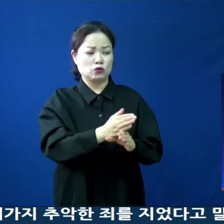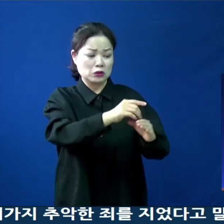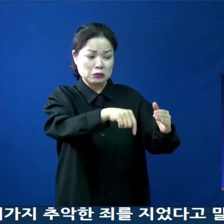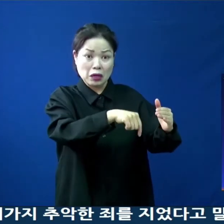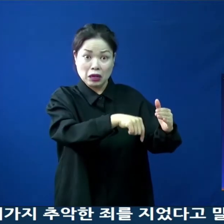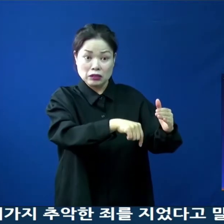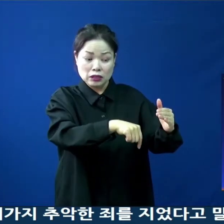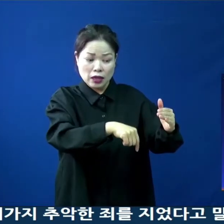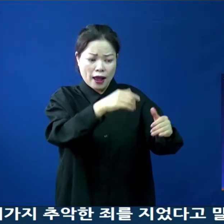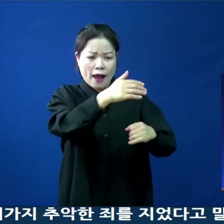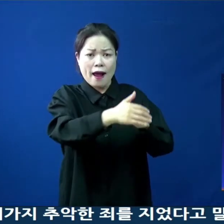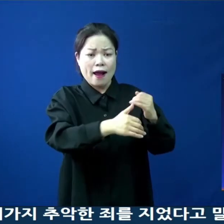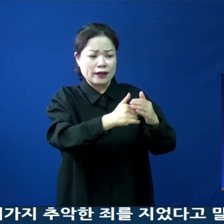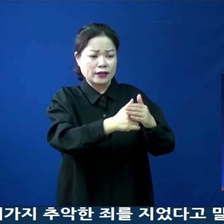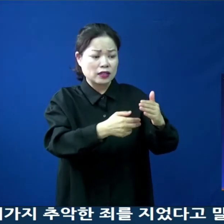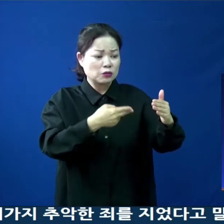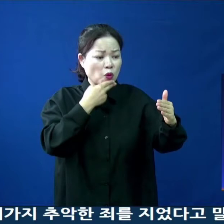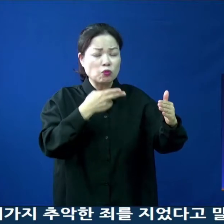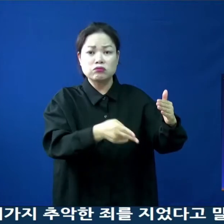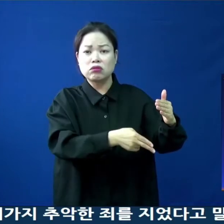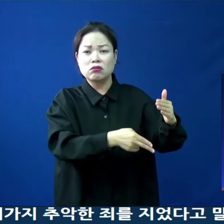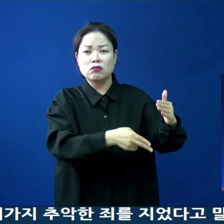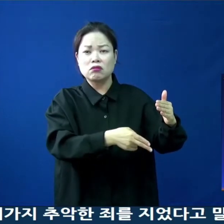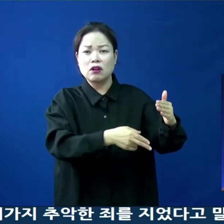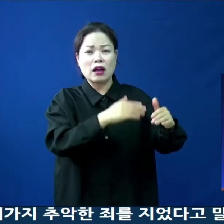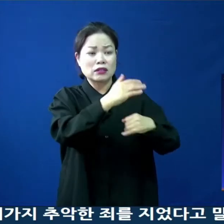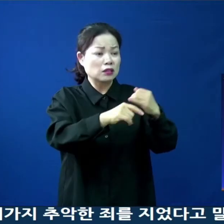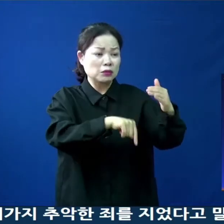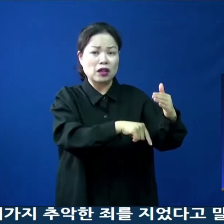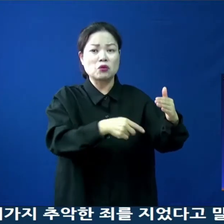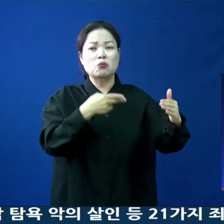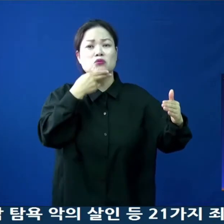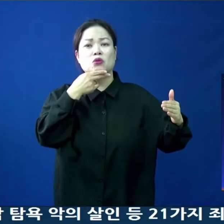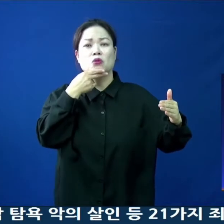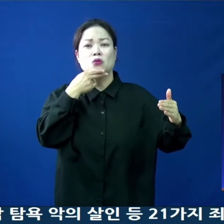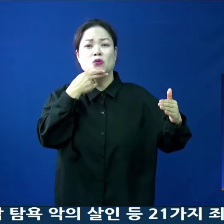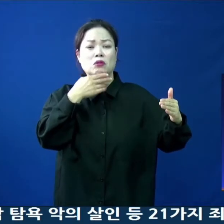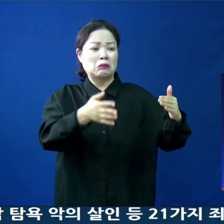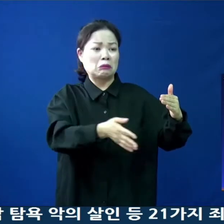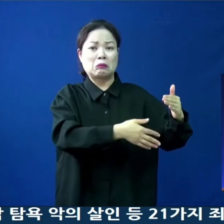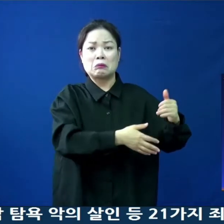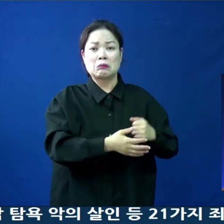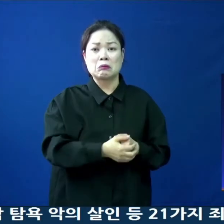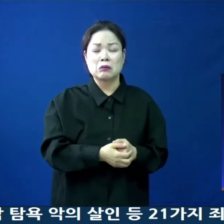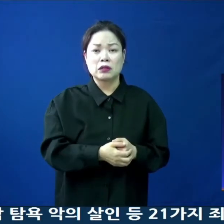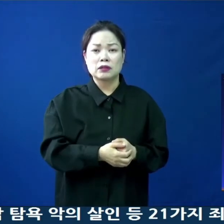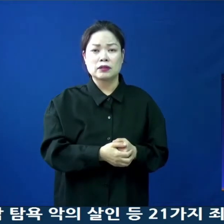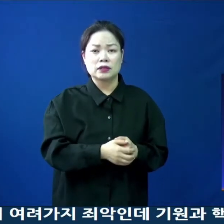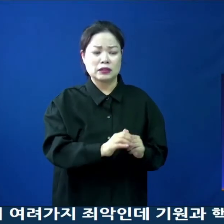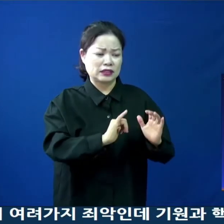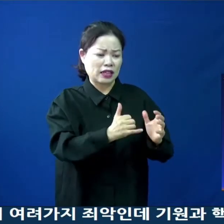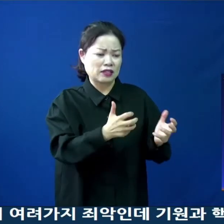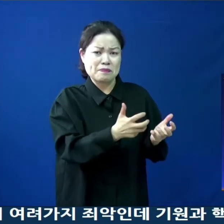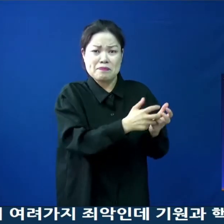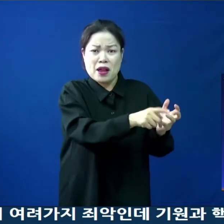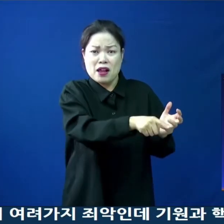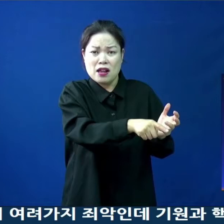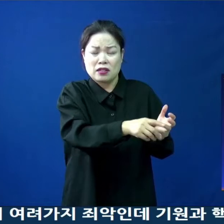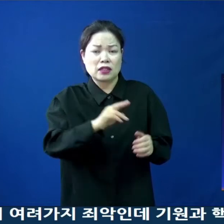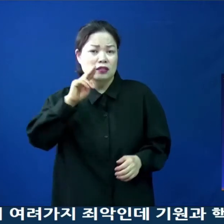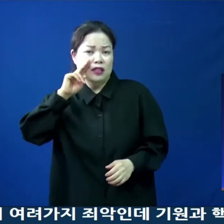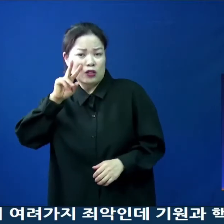가운데 하나님 없음이라는 것이죠. 이것이 사도 바울이 우리 인생들을